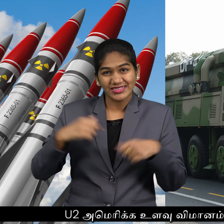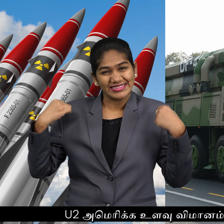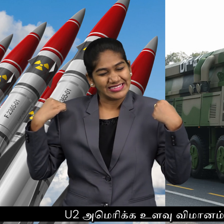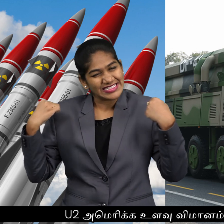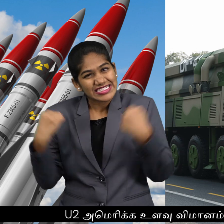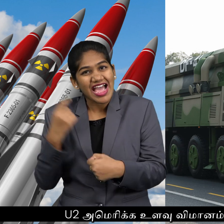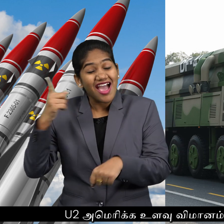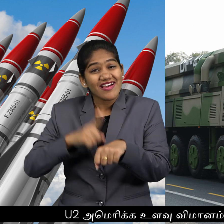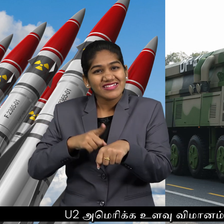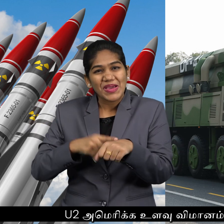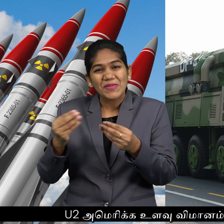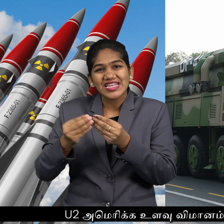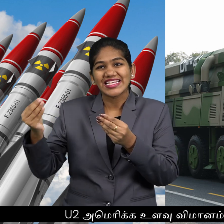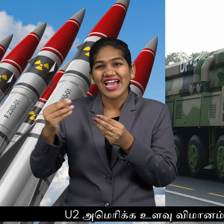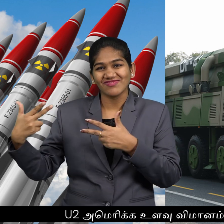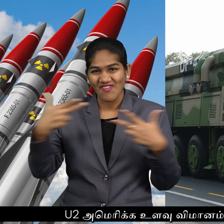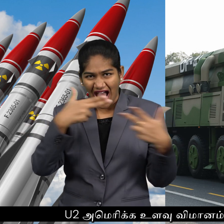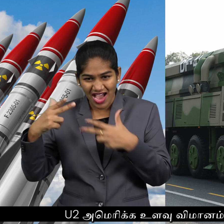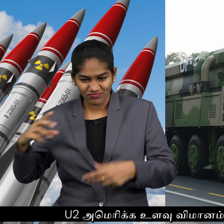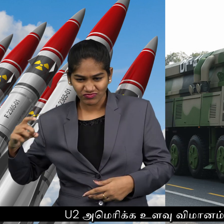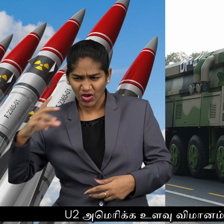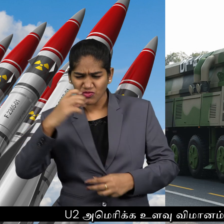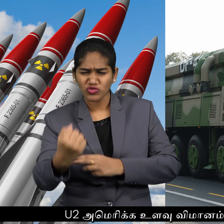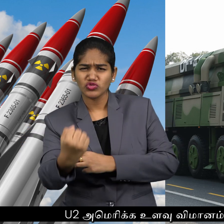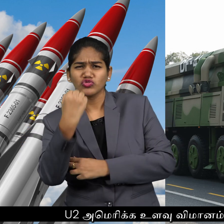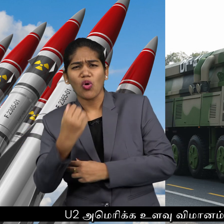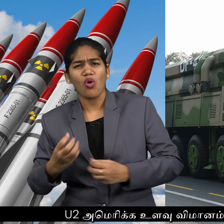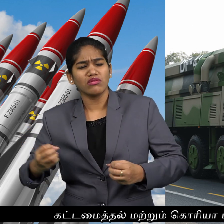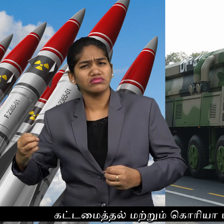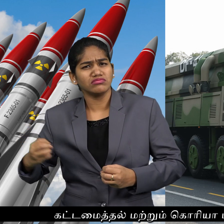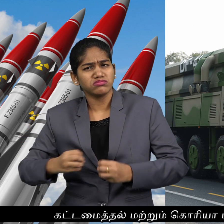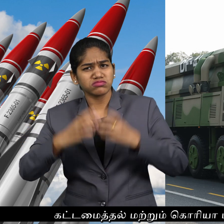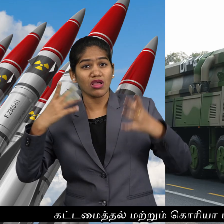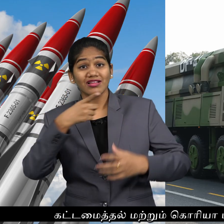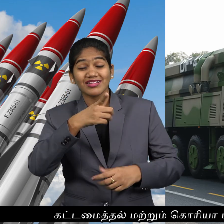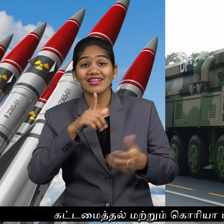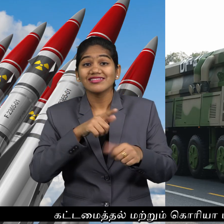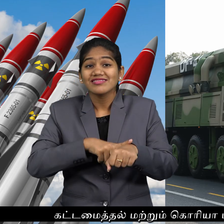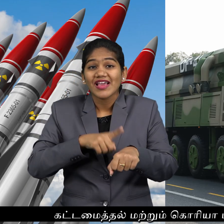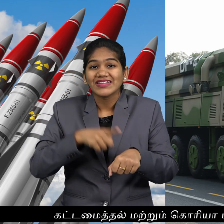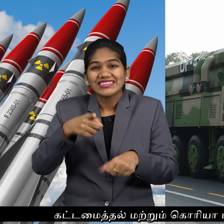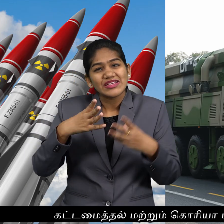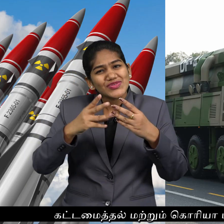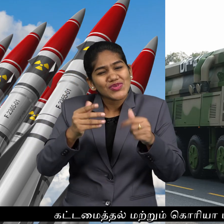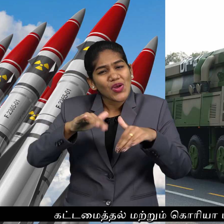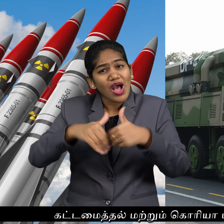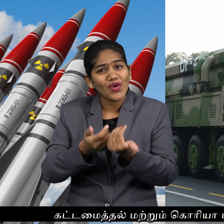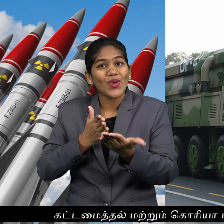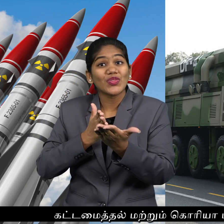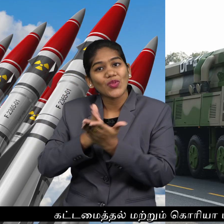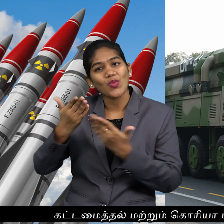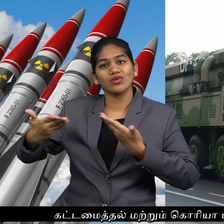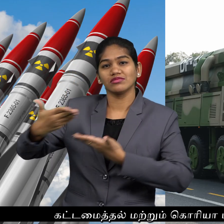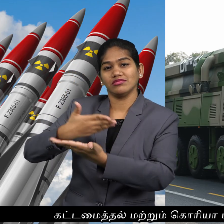யூ-2 அமெரிக்க உளவு விமானம் கியூபாவில் சோவியத் ஏவுகணை கட்டமைத்தல் மற்றும் கொரியா மற்றும்